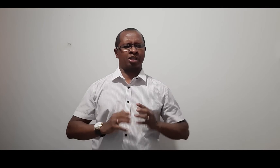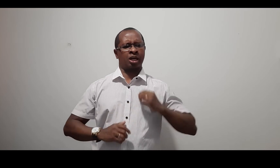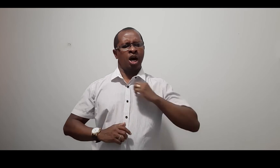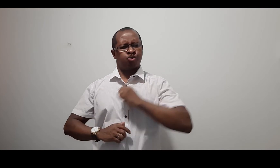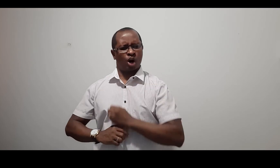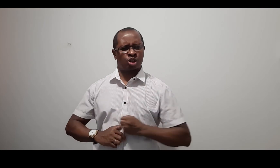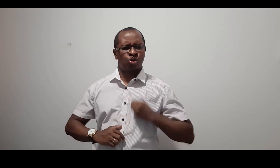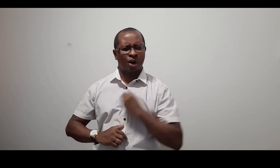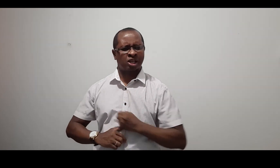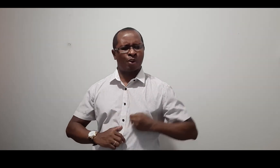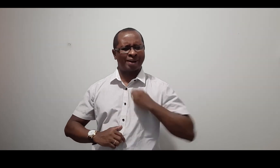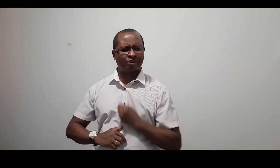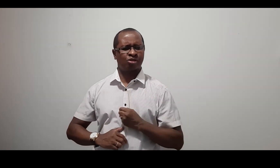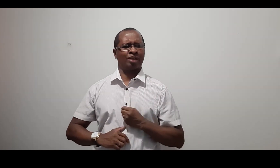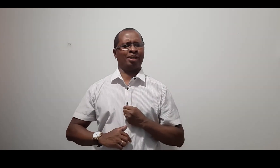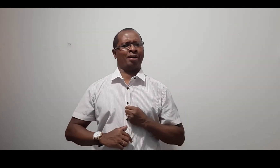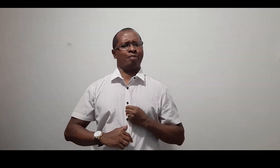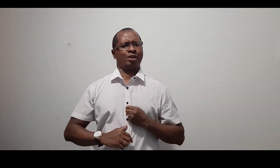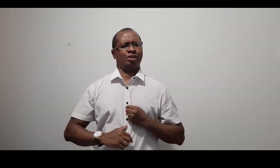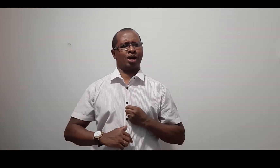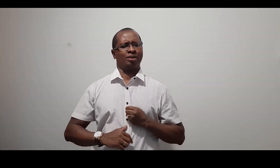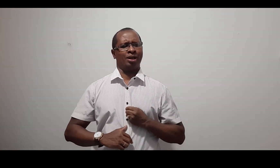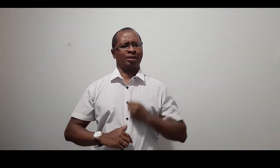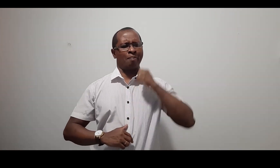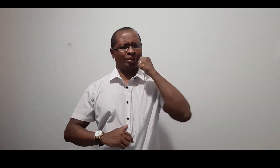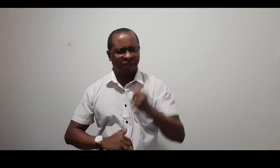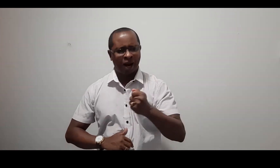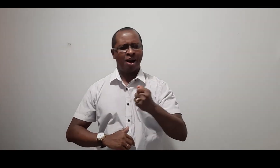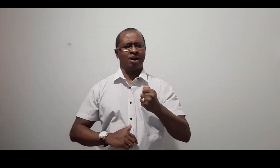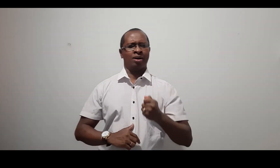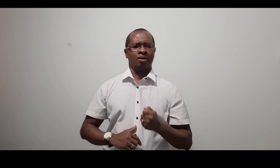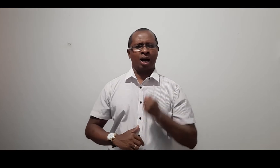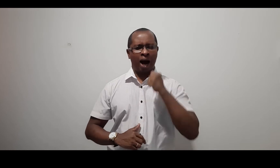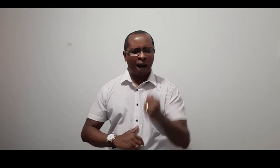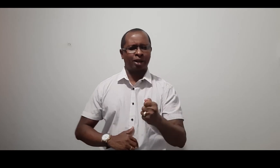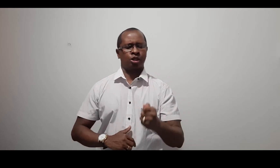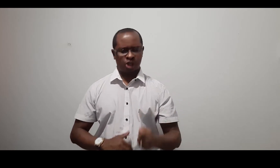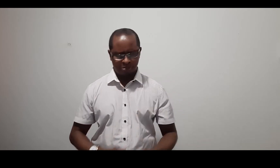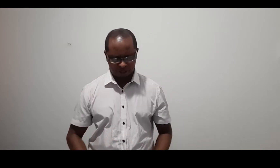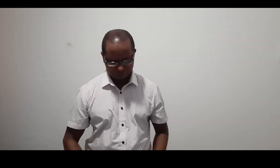any, voasoratra ao anatiny zany tenin'andriamanitra zany ka mandeha araka ny